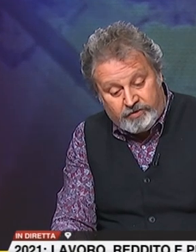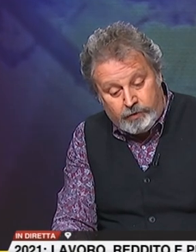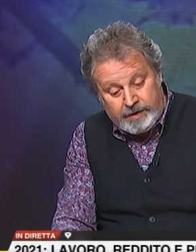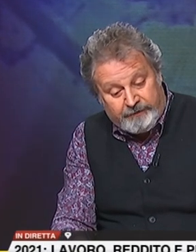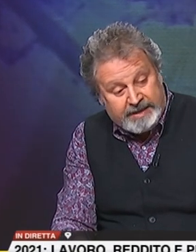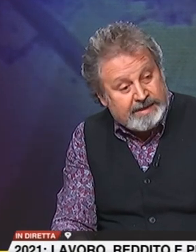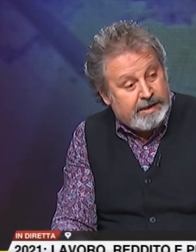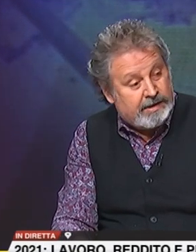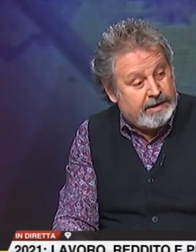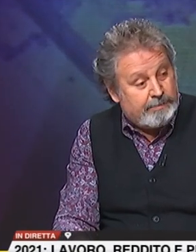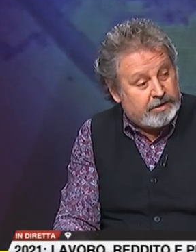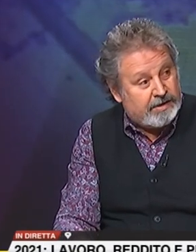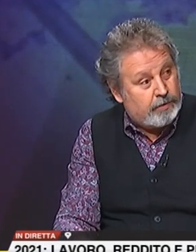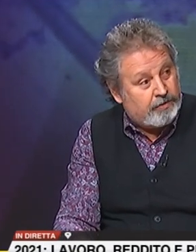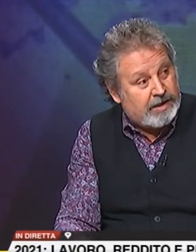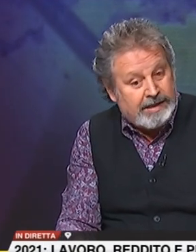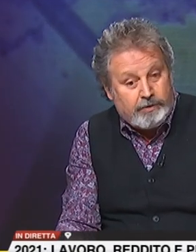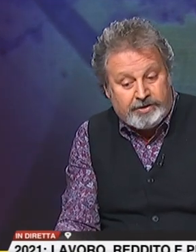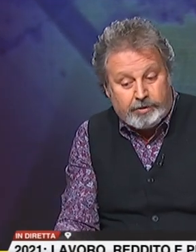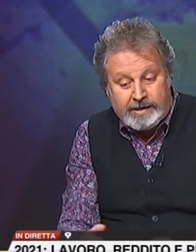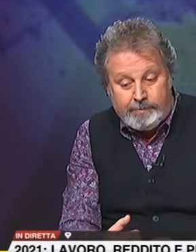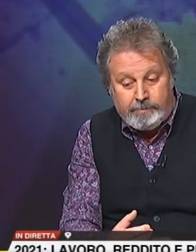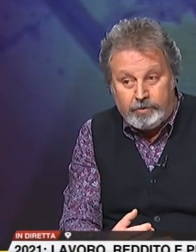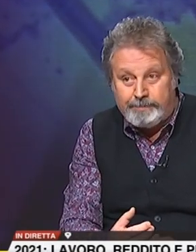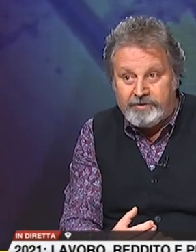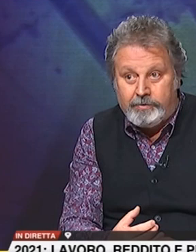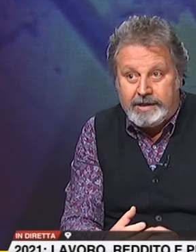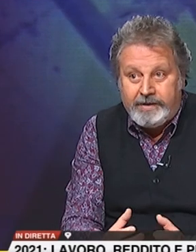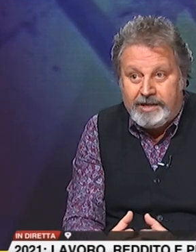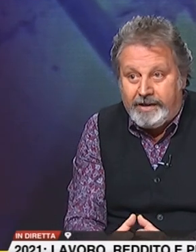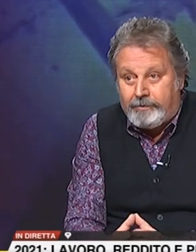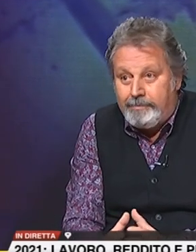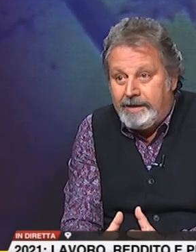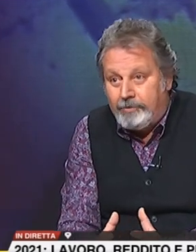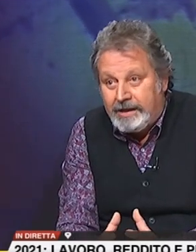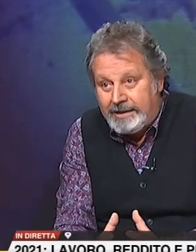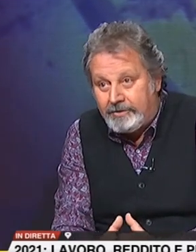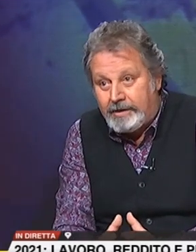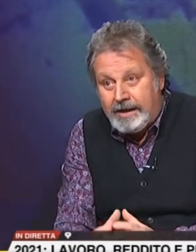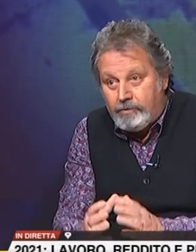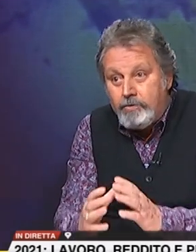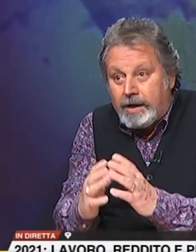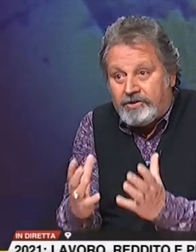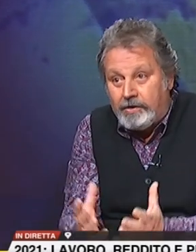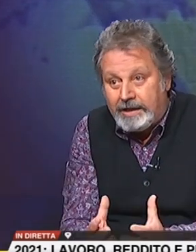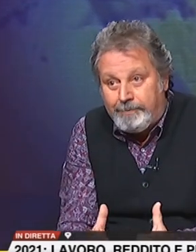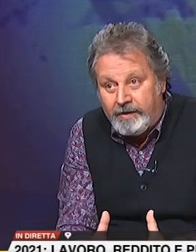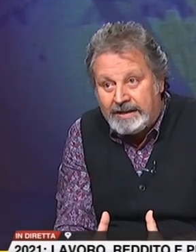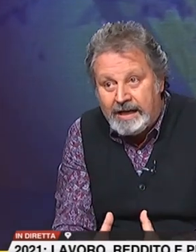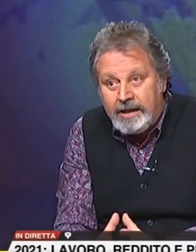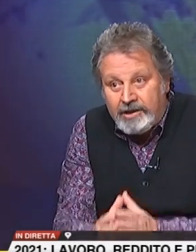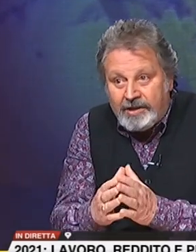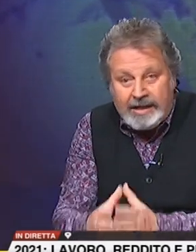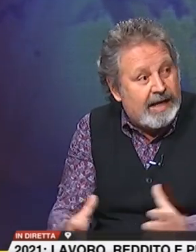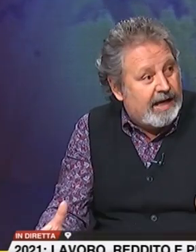non ci sono i rifinanziamenti degli ammortizzatori sociali, noi ci troveremo molte persone che invece avere quel minimo di reddito, che è comunque alla soglia della